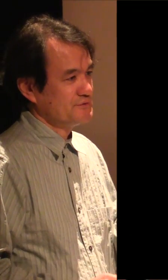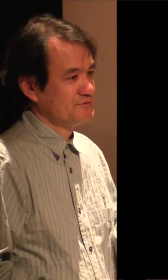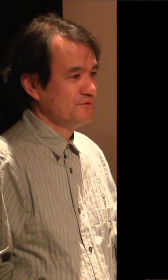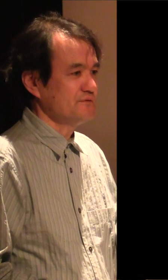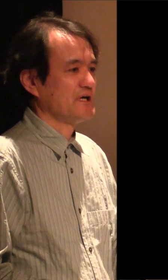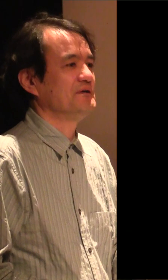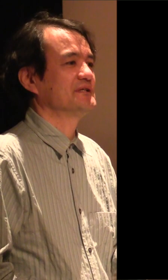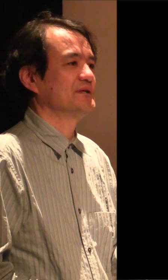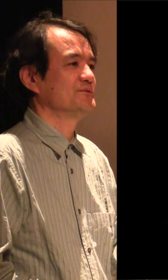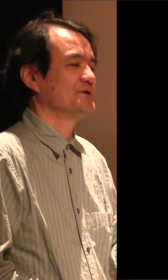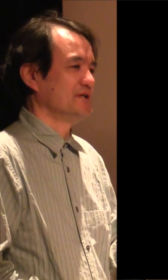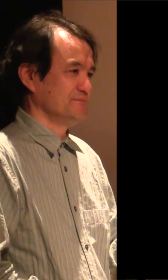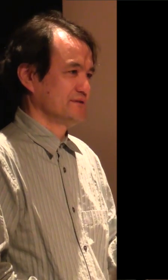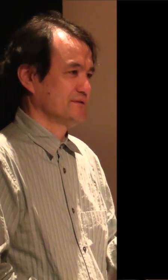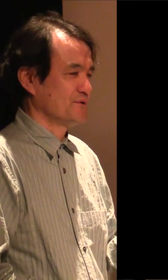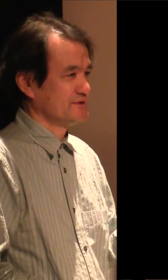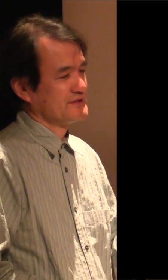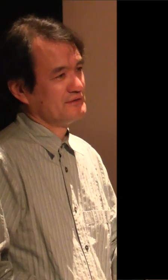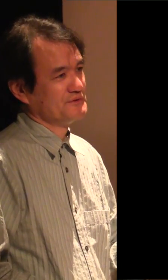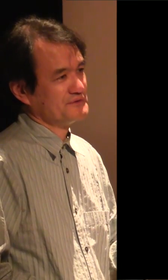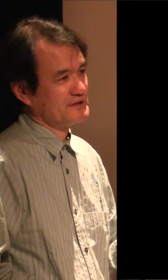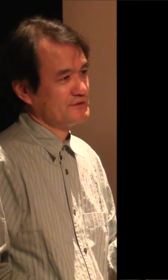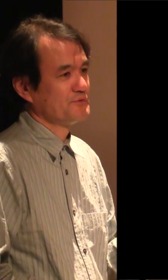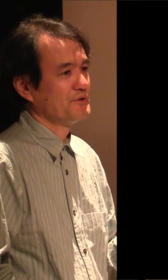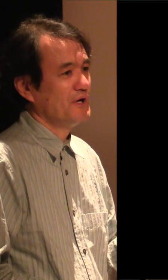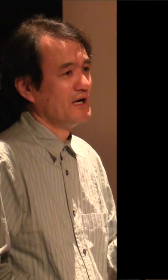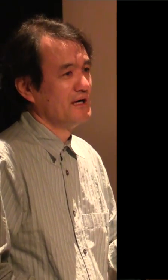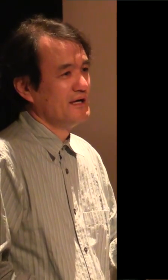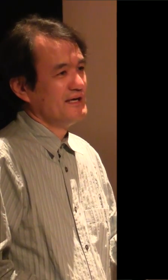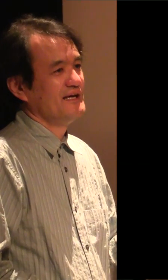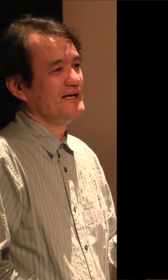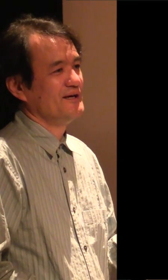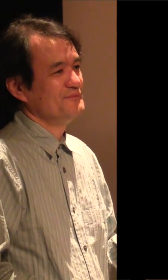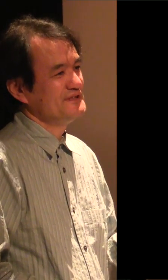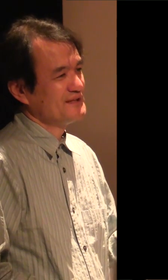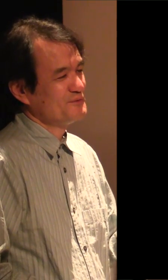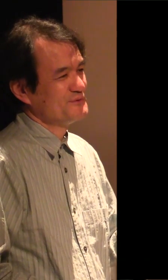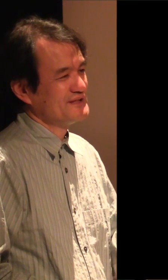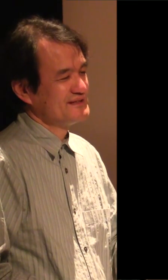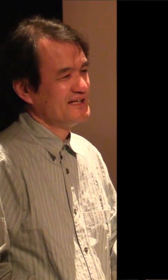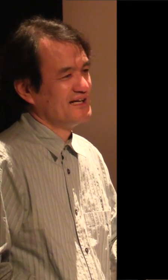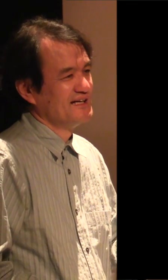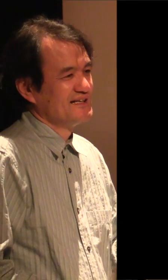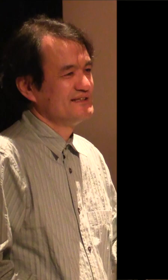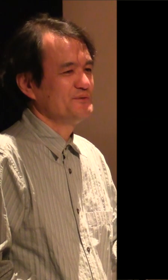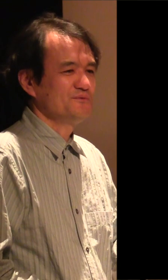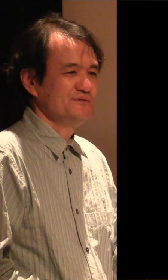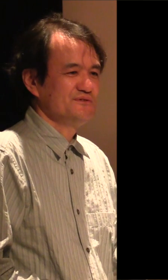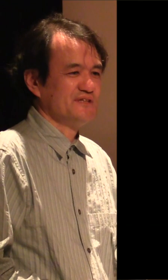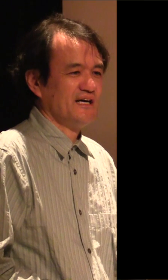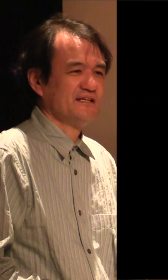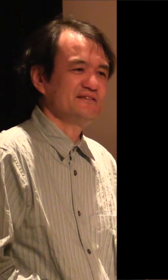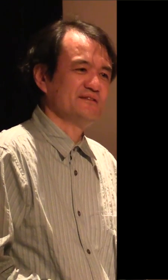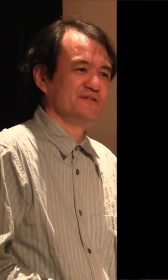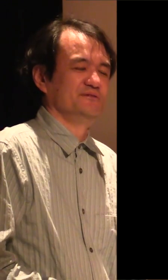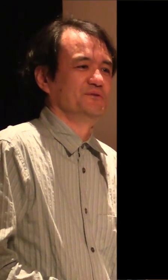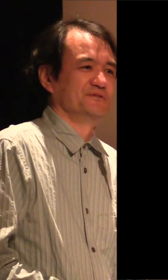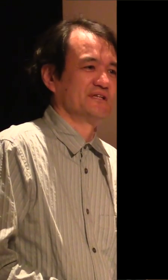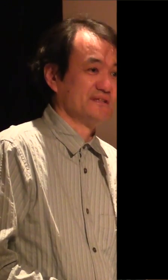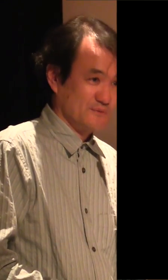ごく変わったことがあります。これ使うようになって、それは、みんな友達が義足について話してくれるようになったこと